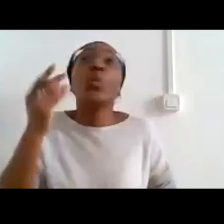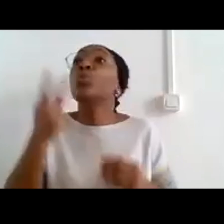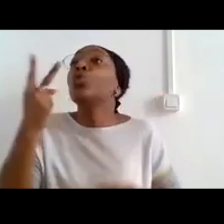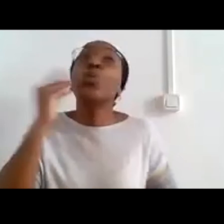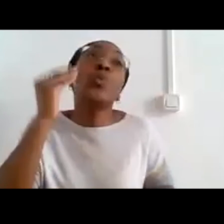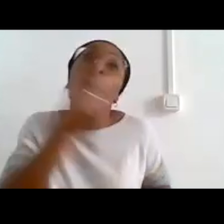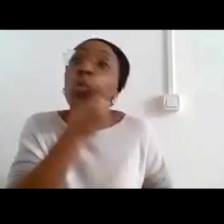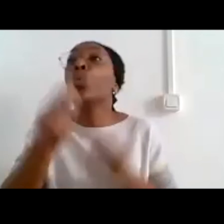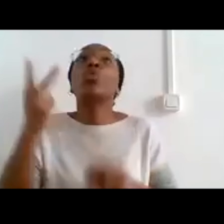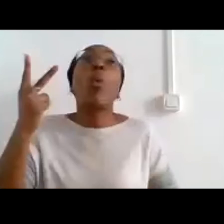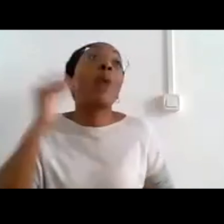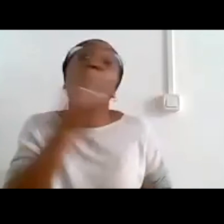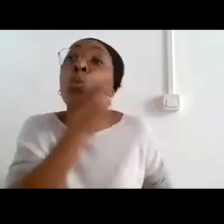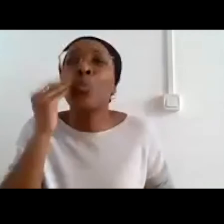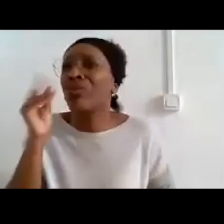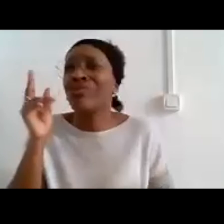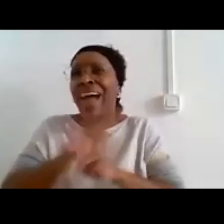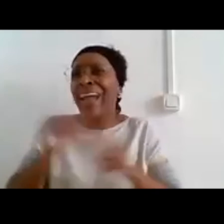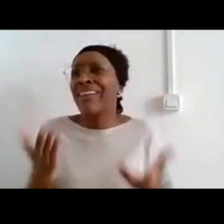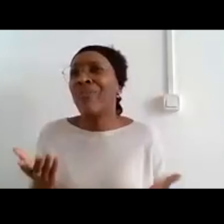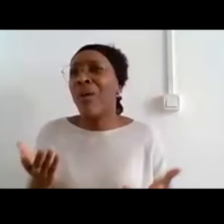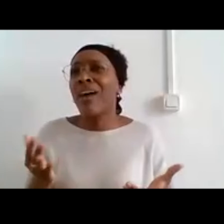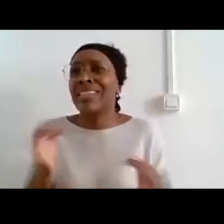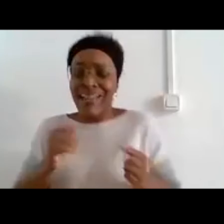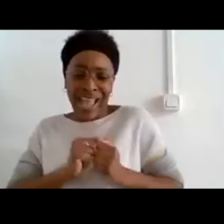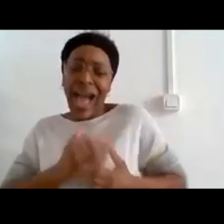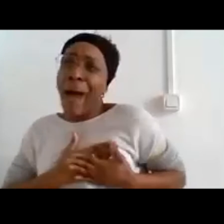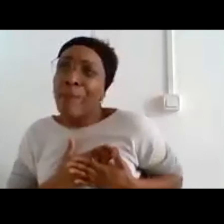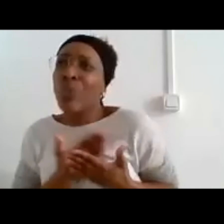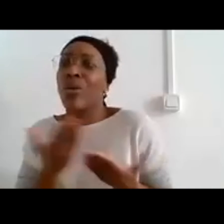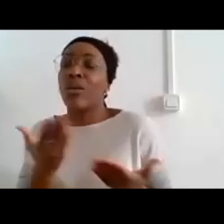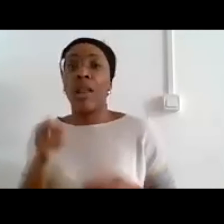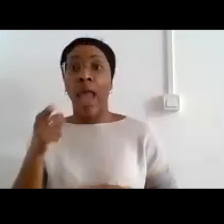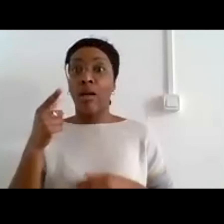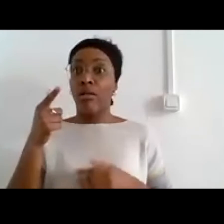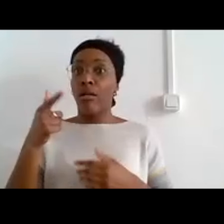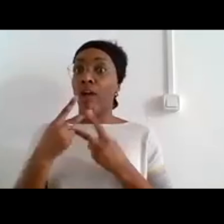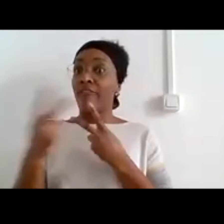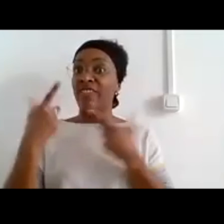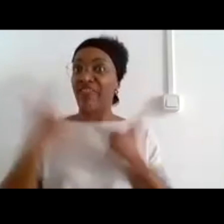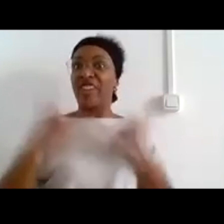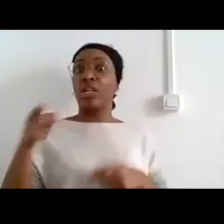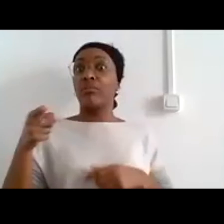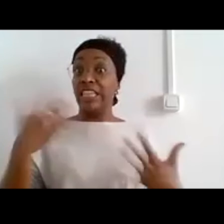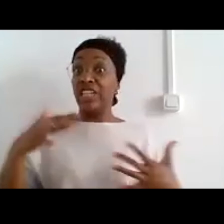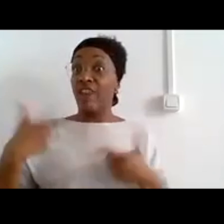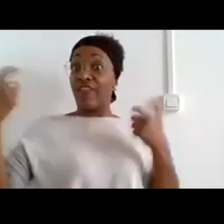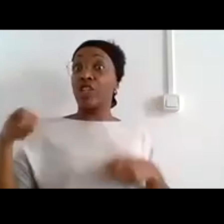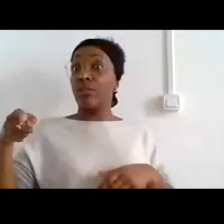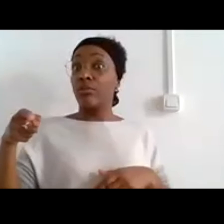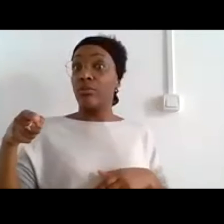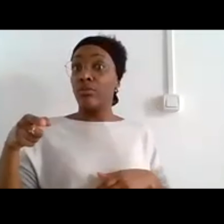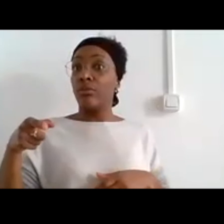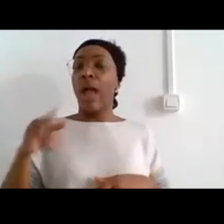la main, c'est une question de se saluer avec amour». Alors déjà là, il se fâche, donc déjà, ça commence mal. Et puis